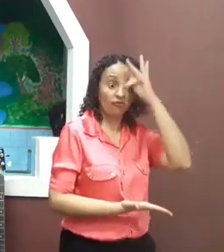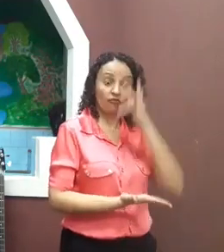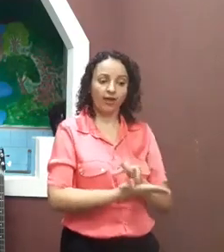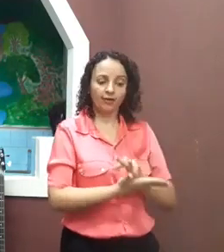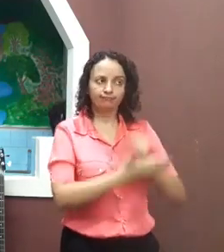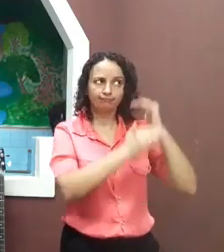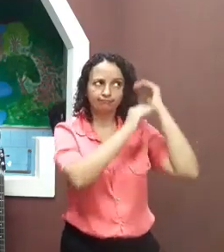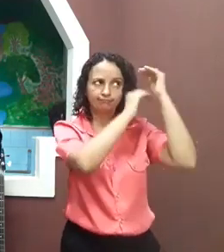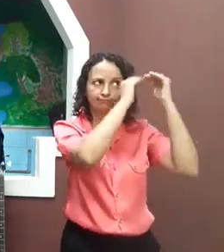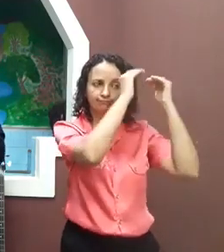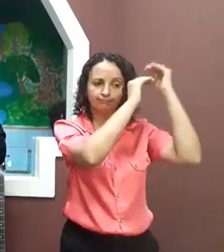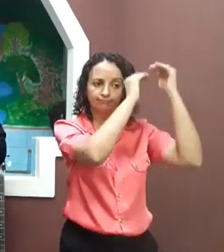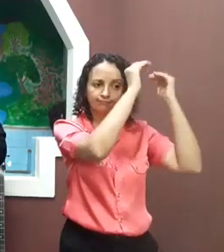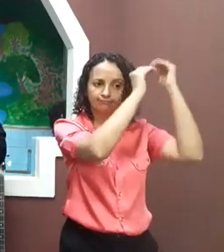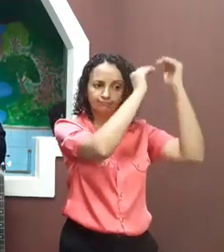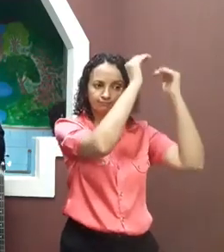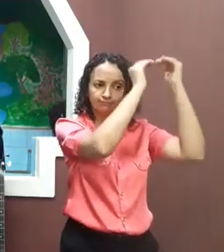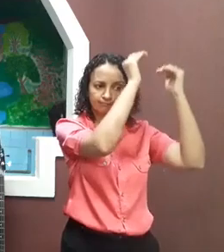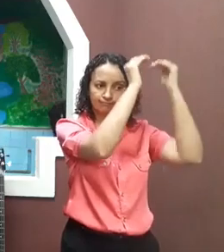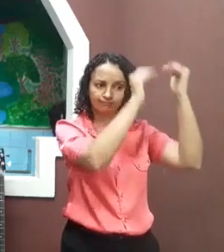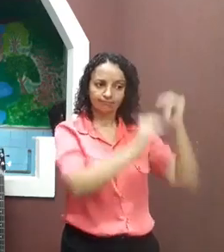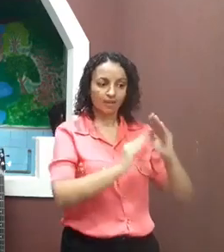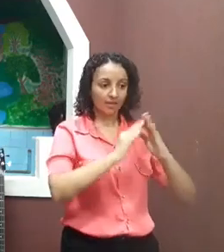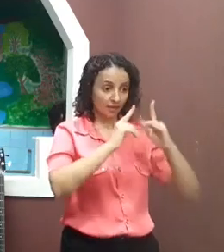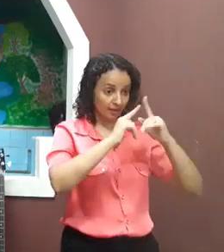na igreja que você aprende a ter fé.